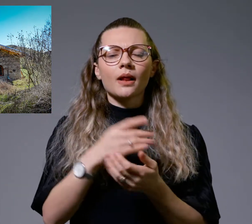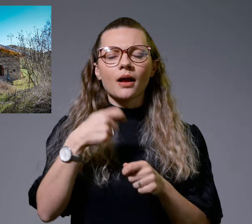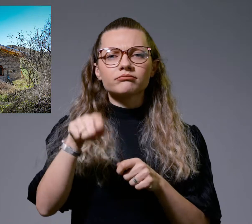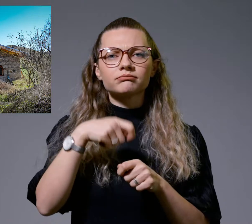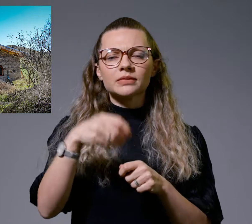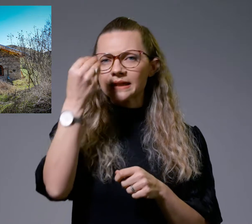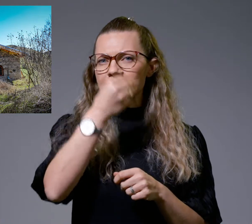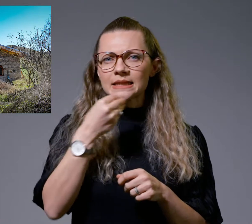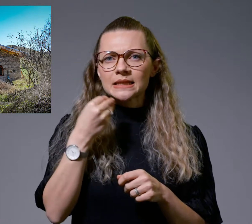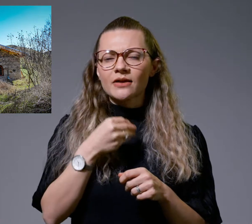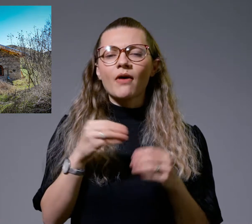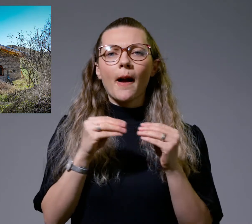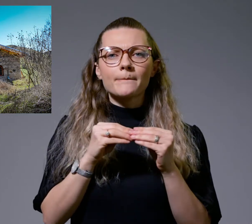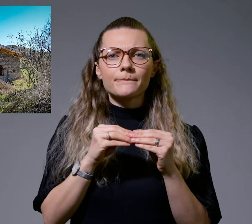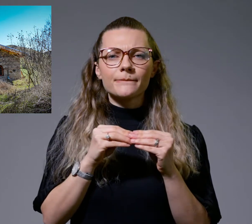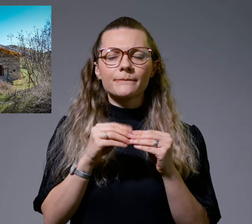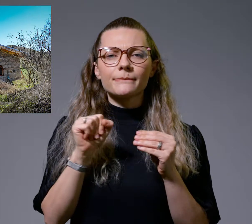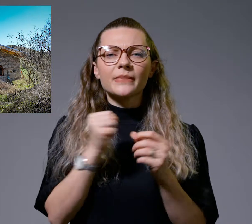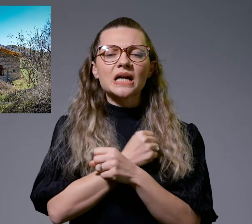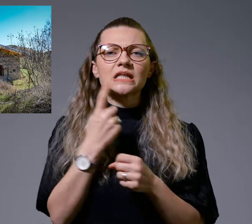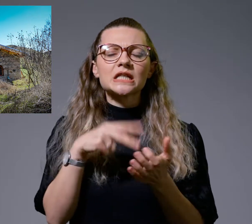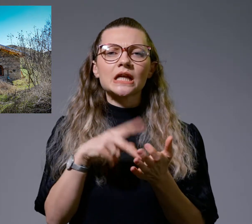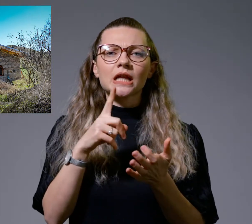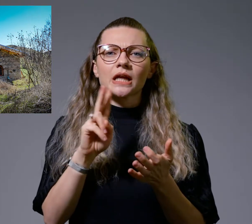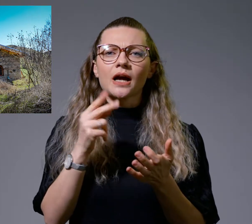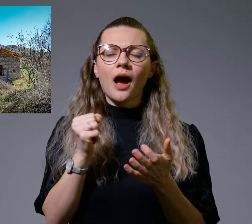црква, базилика, во рано-византискиот период,